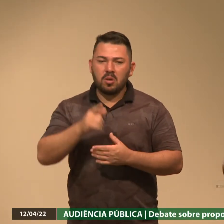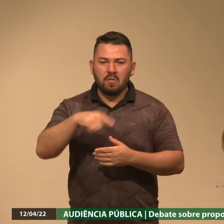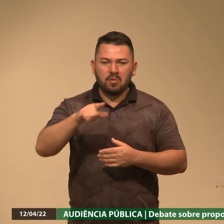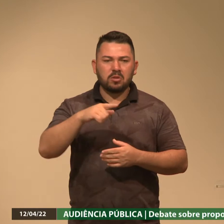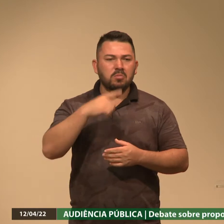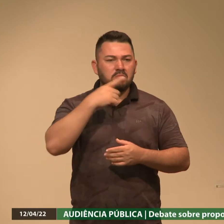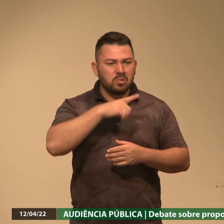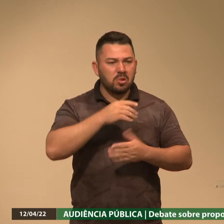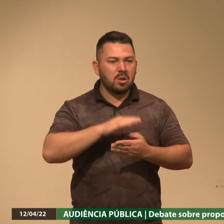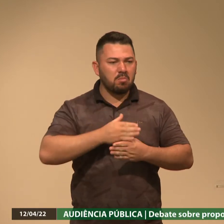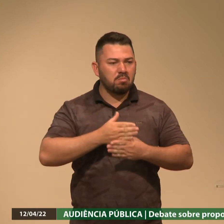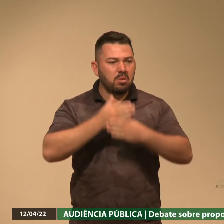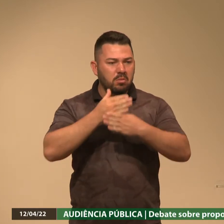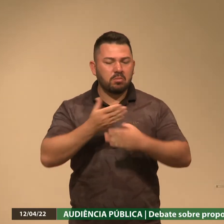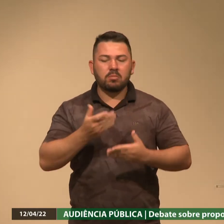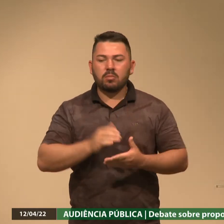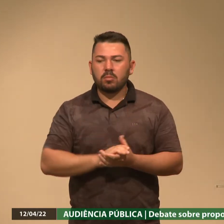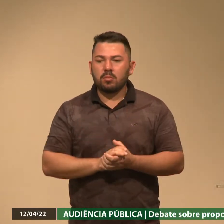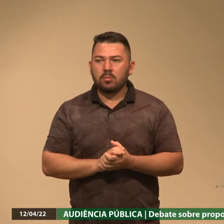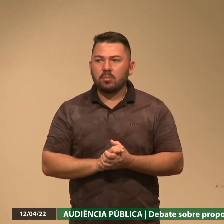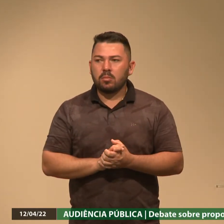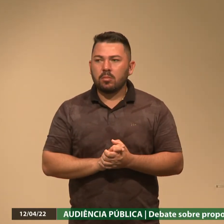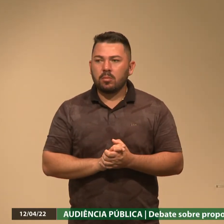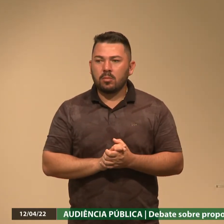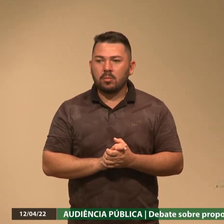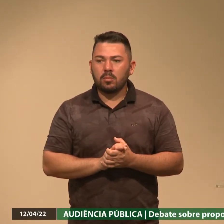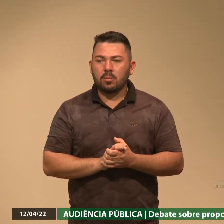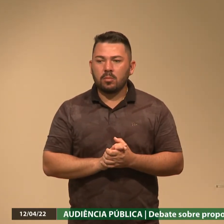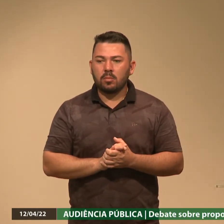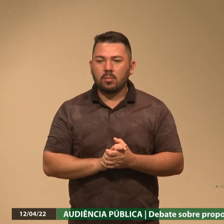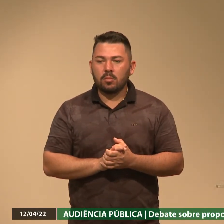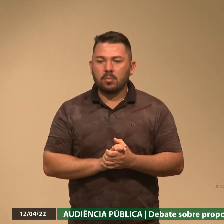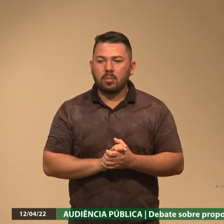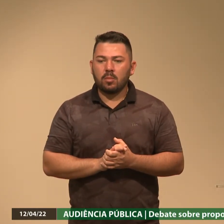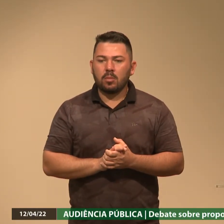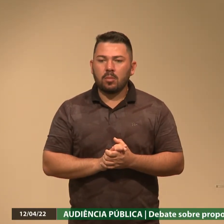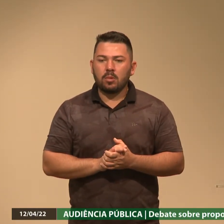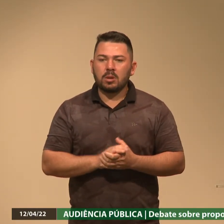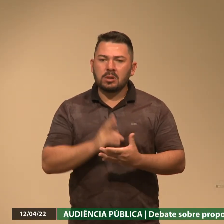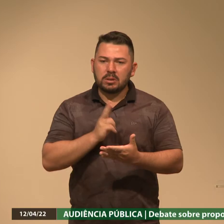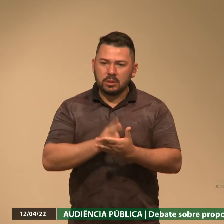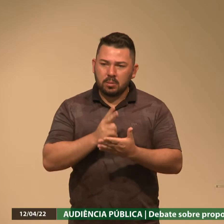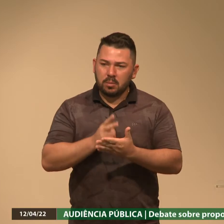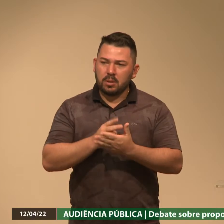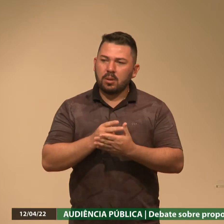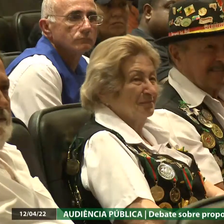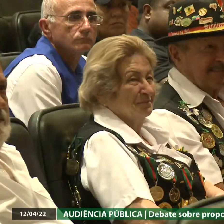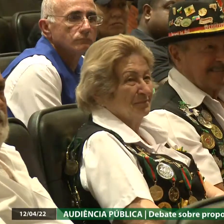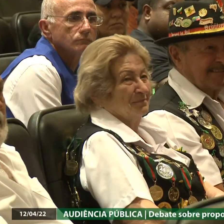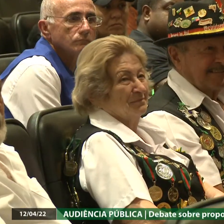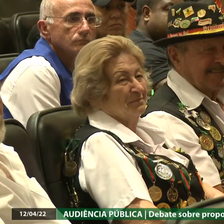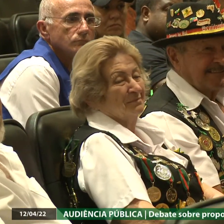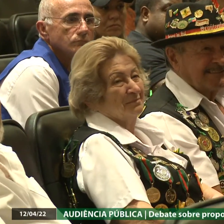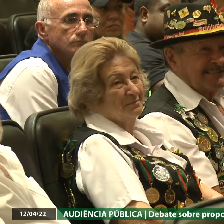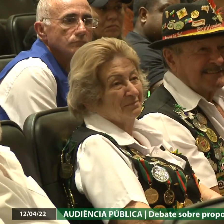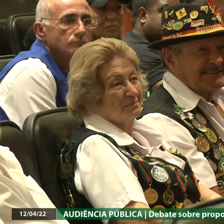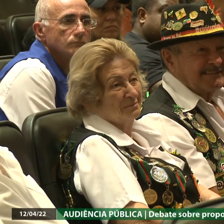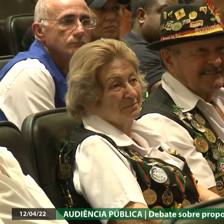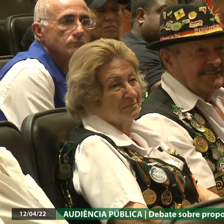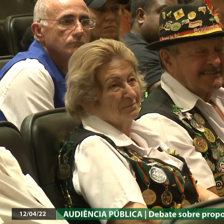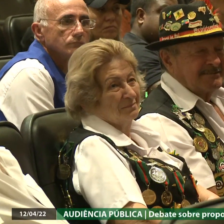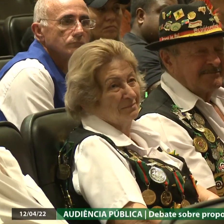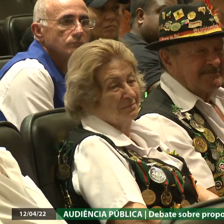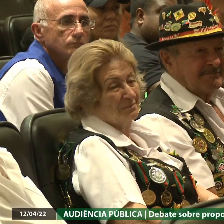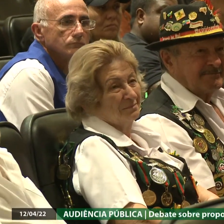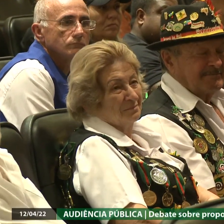do tiro no Estado de Santa Catarina me contem comigo espero que tenha sido do agrado de vocês